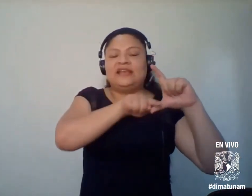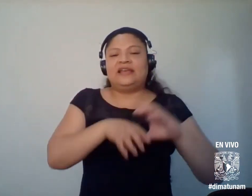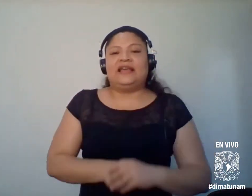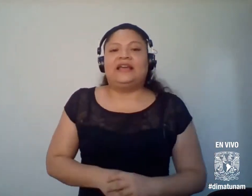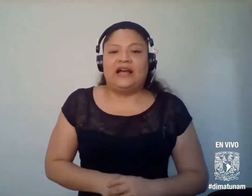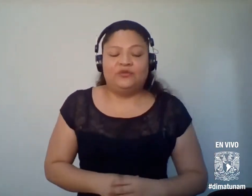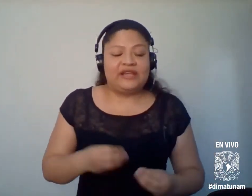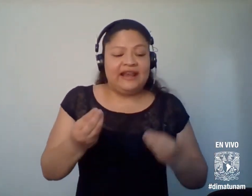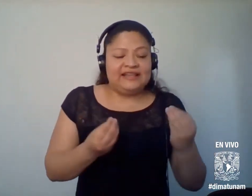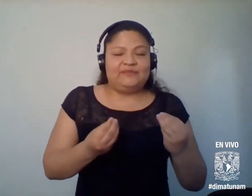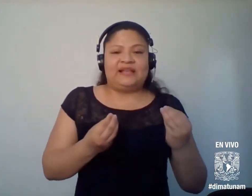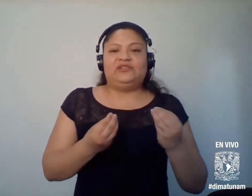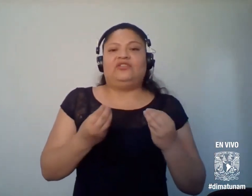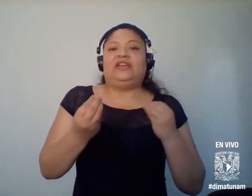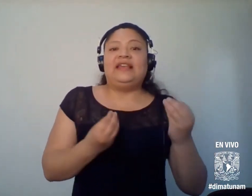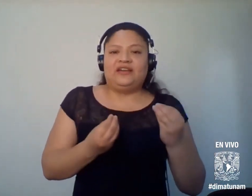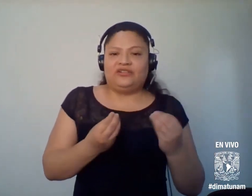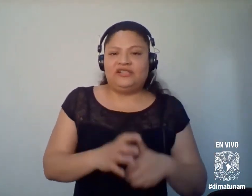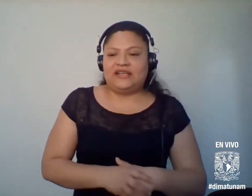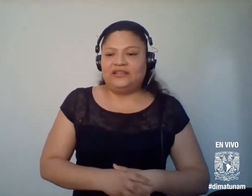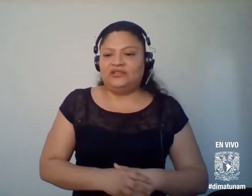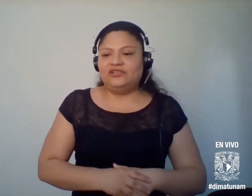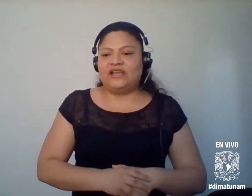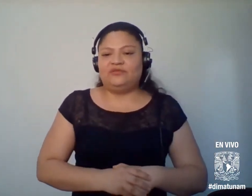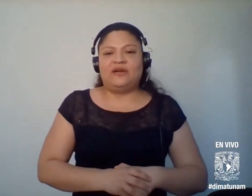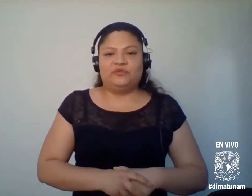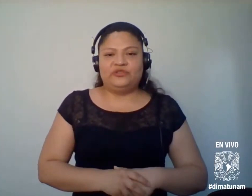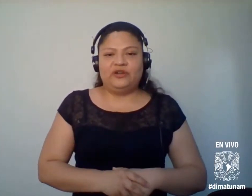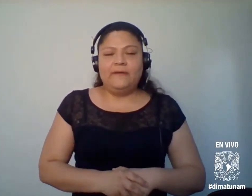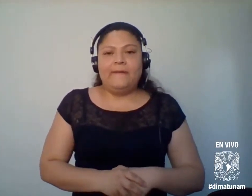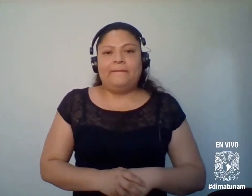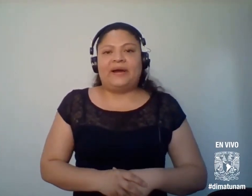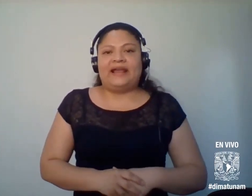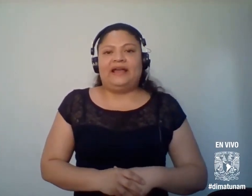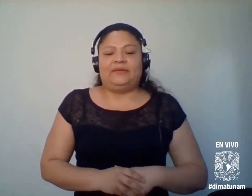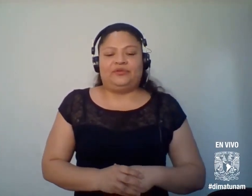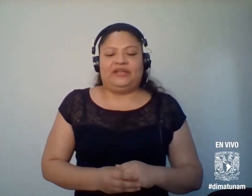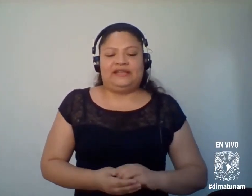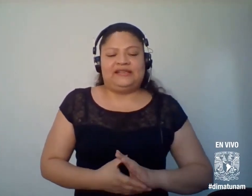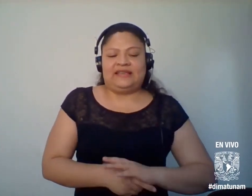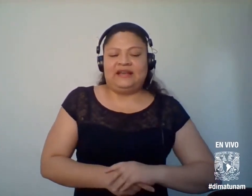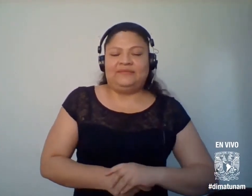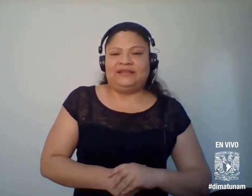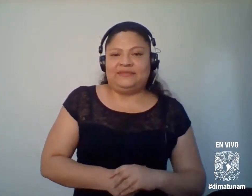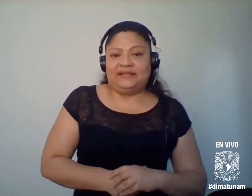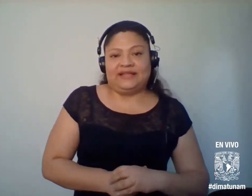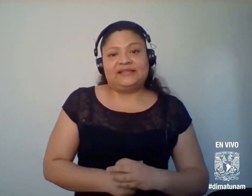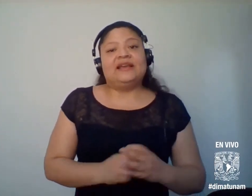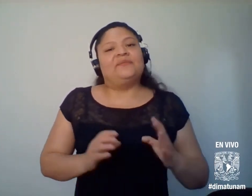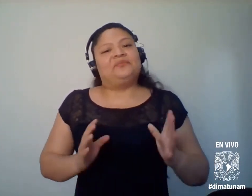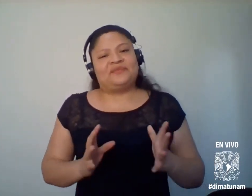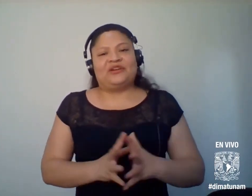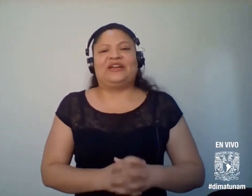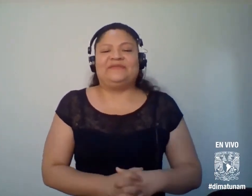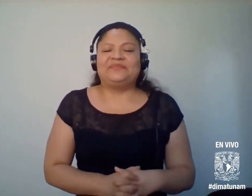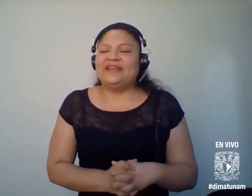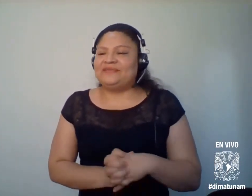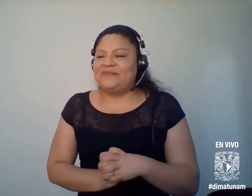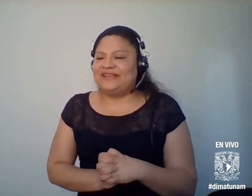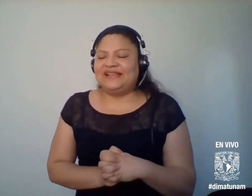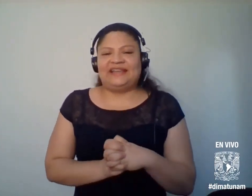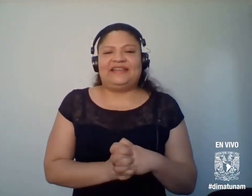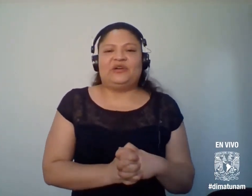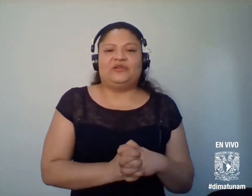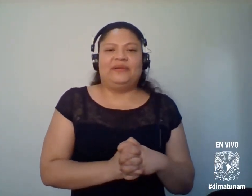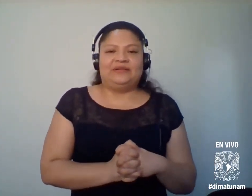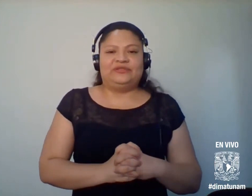Entonces, usar el espacio y la iconicidad nos ayuda mucho para poder enseñar matemáticas. Ok, ya